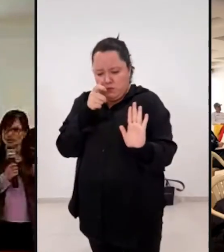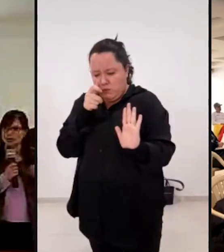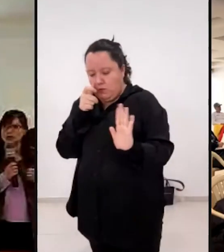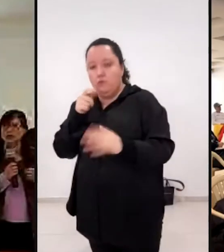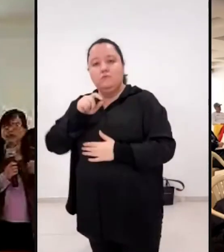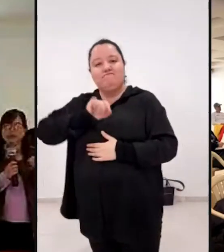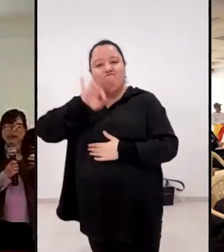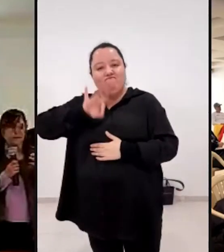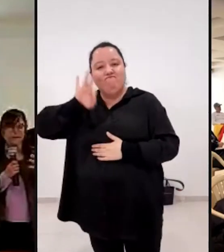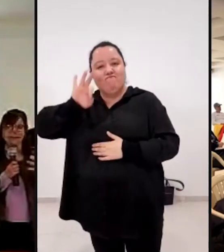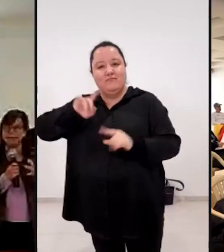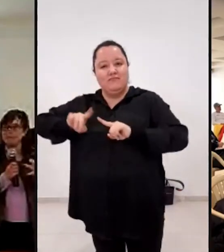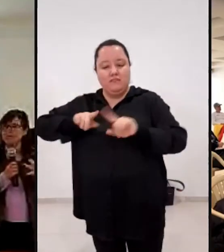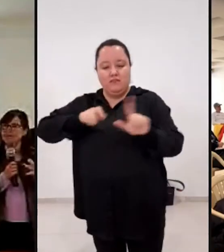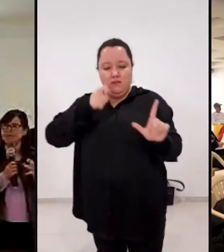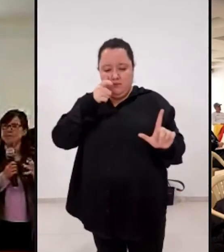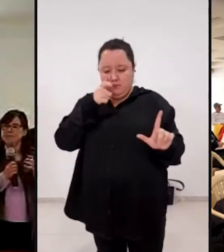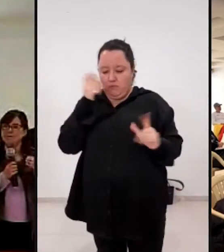dónde